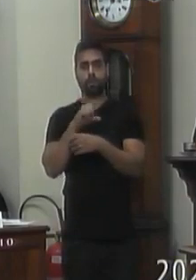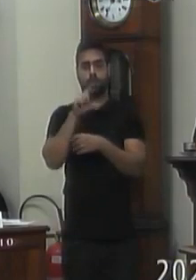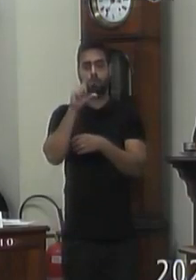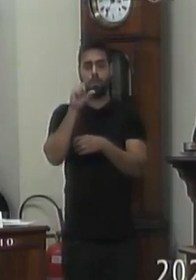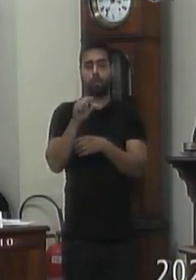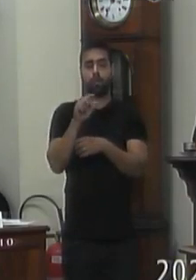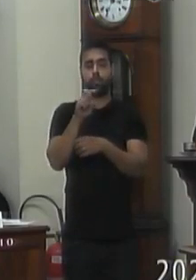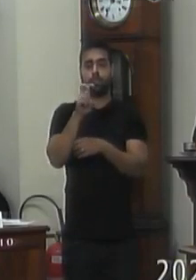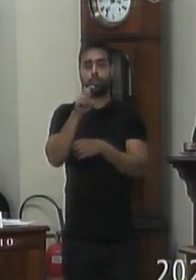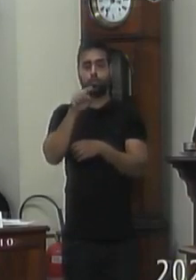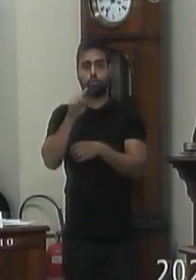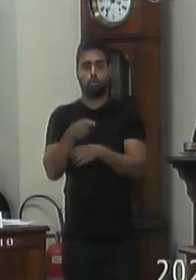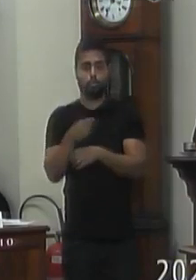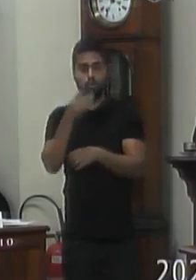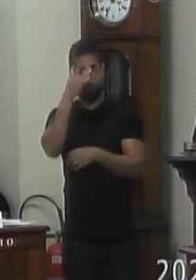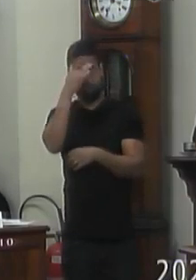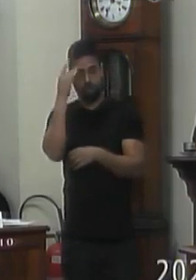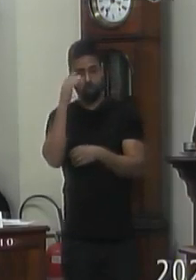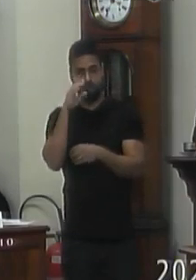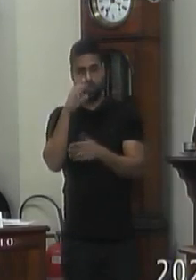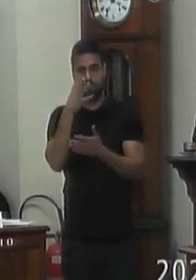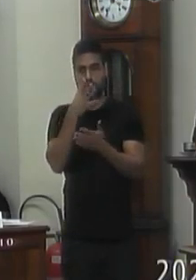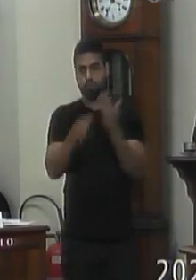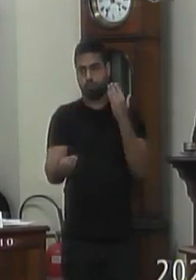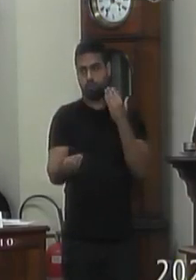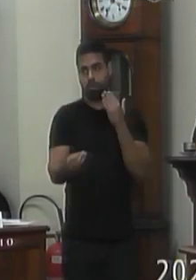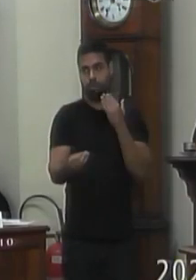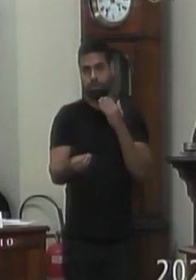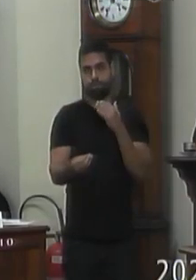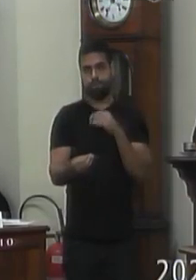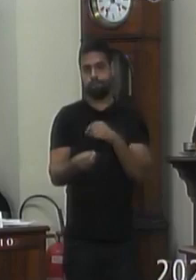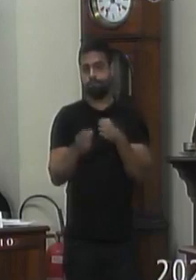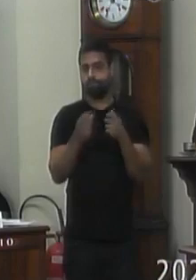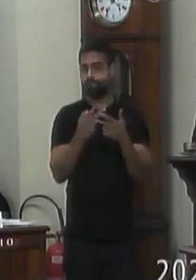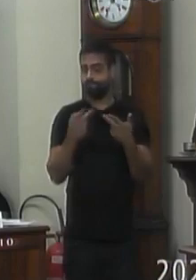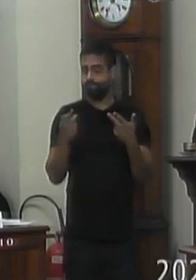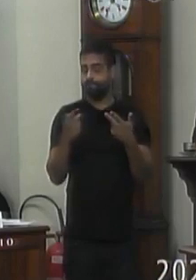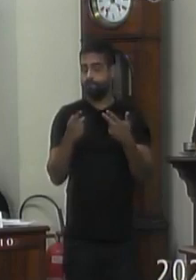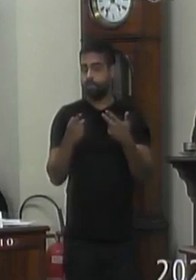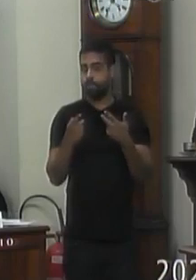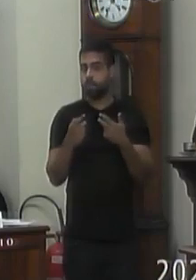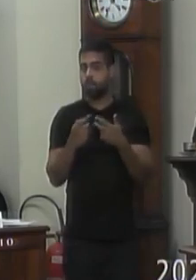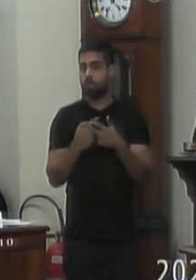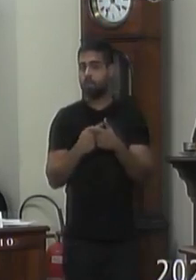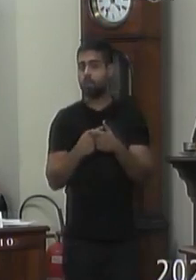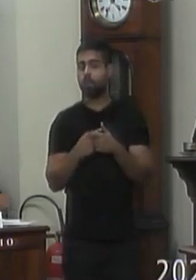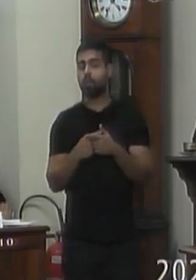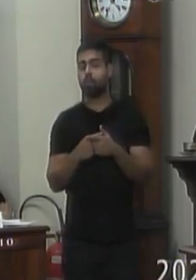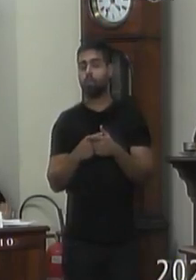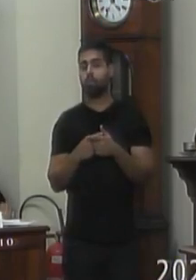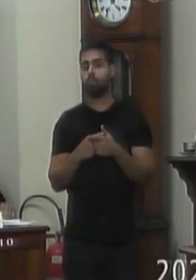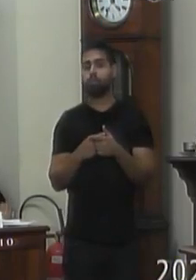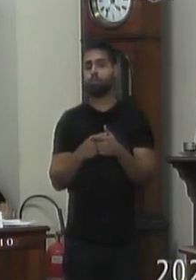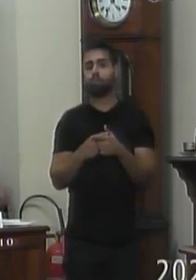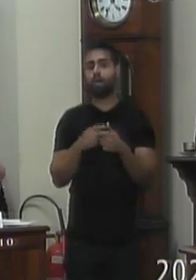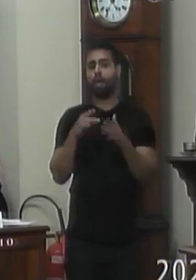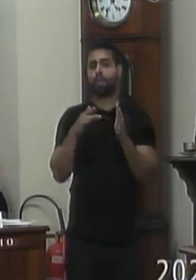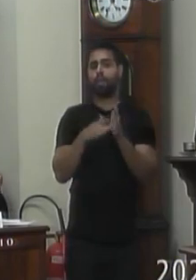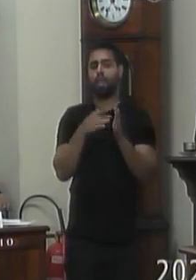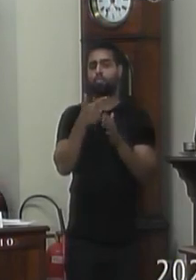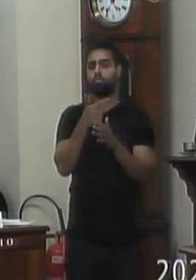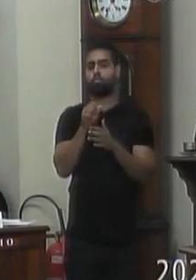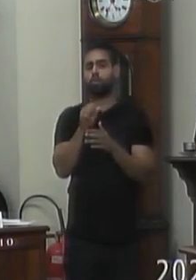mil habitantes, o município seria extinguido. E isso é uma coisa, e é um dado que nós ocupávamos até 2018,